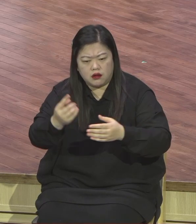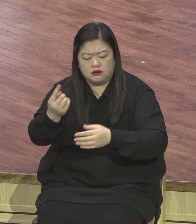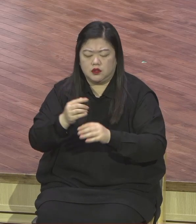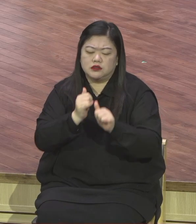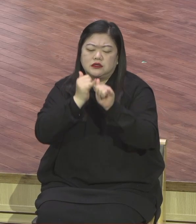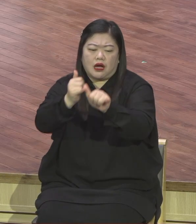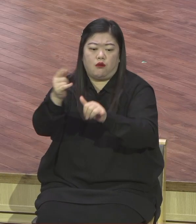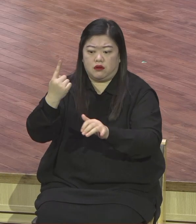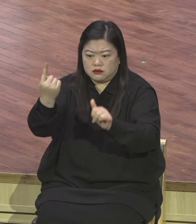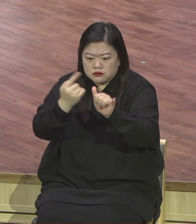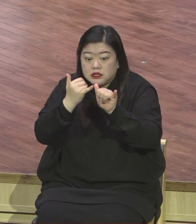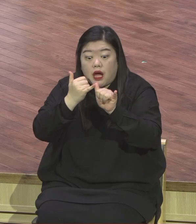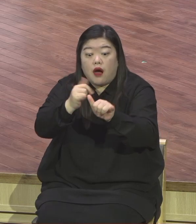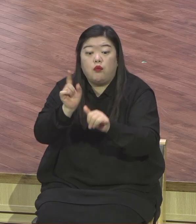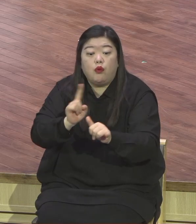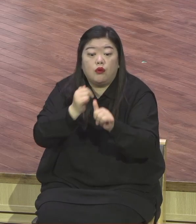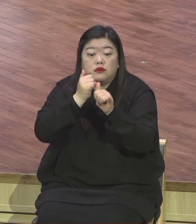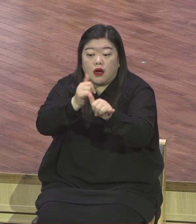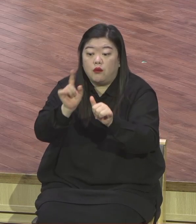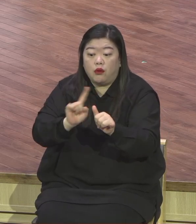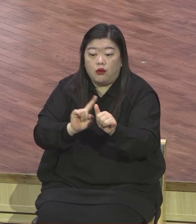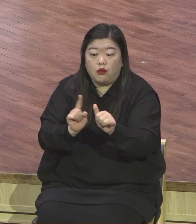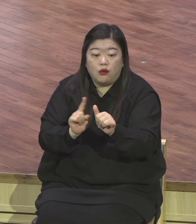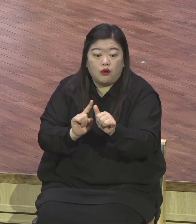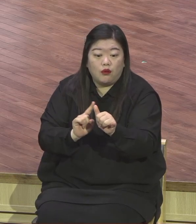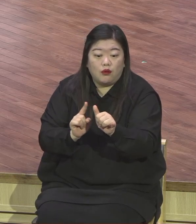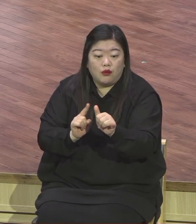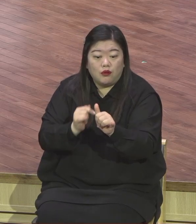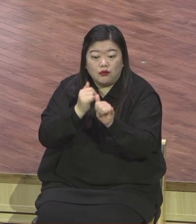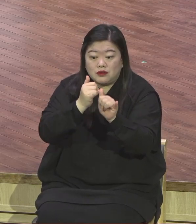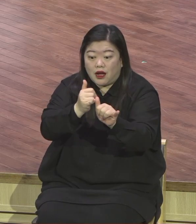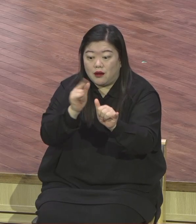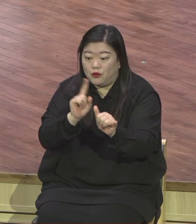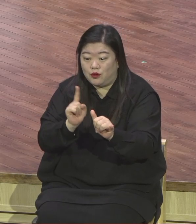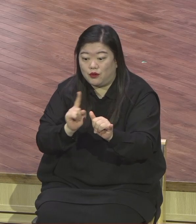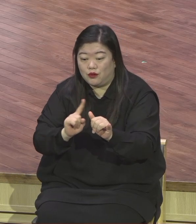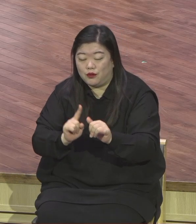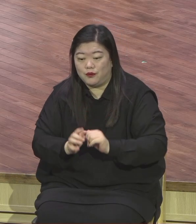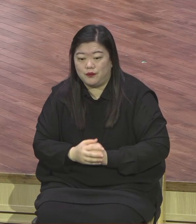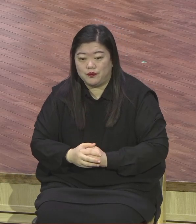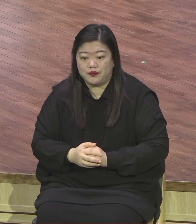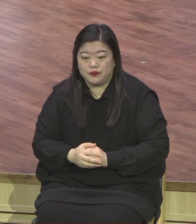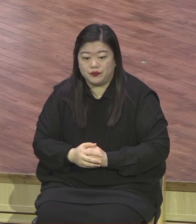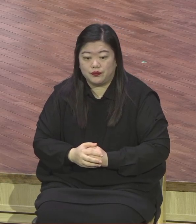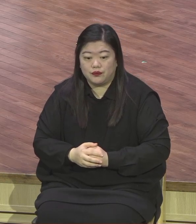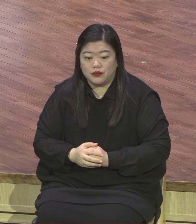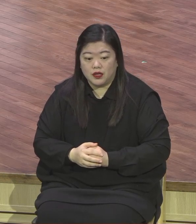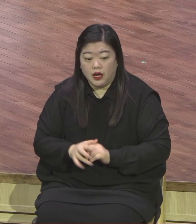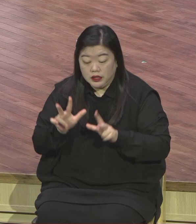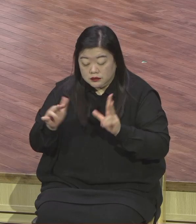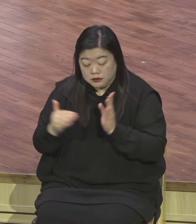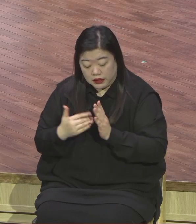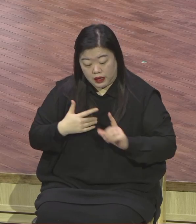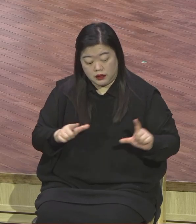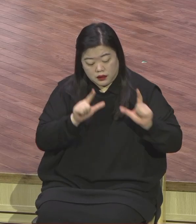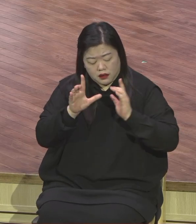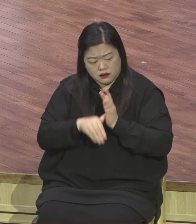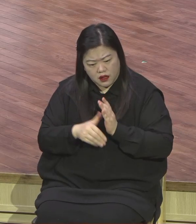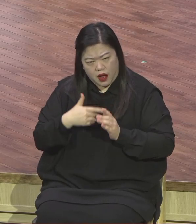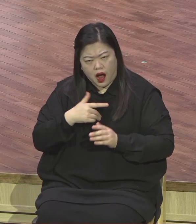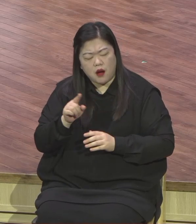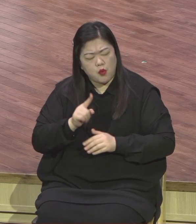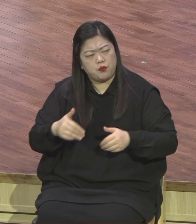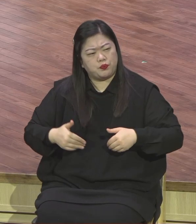상이 상이 뭐예요. 무슨 상이냐고 이 땅에 살면서 나에게 필요한 나도 모를 정도로 그런 거 다